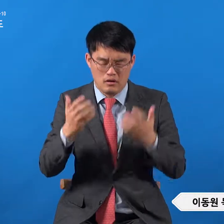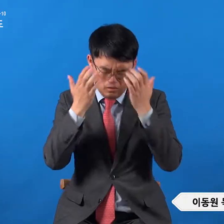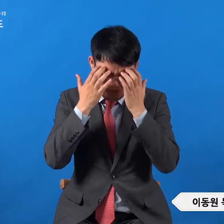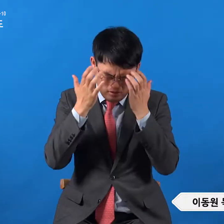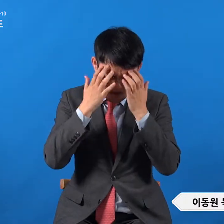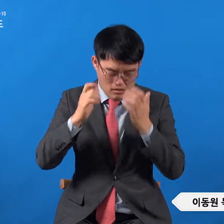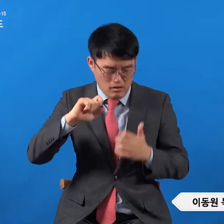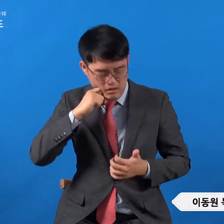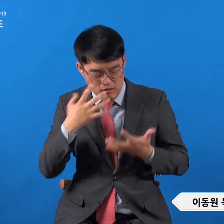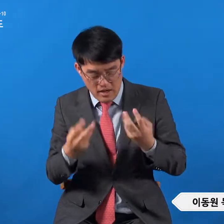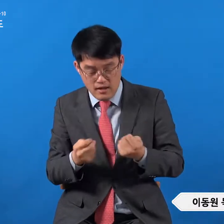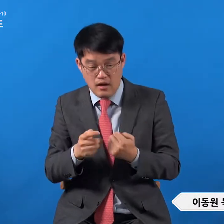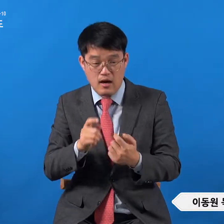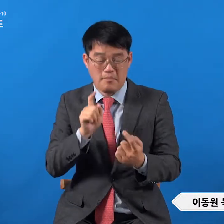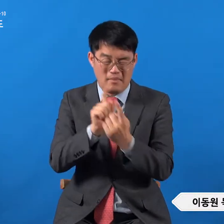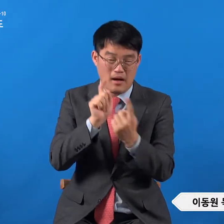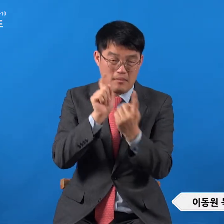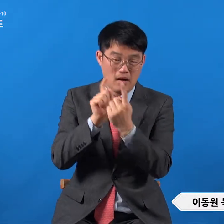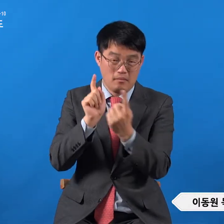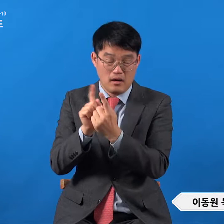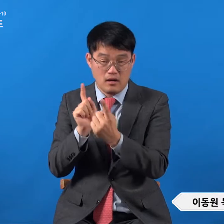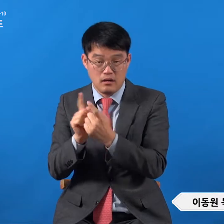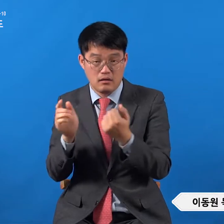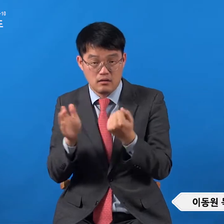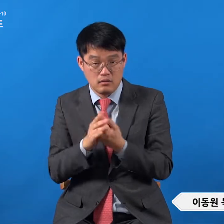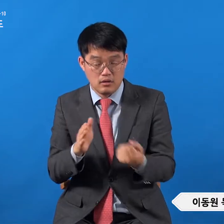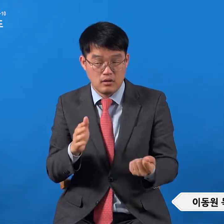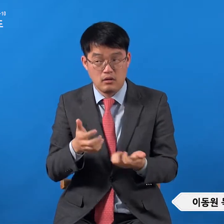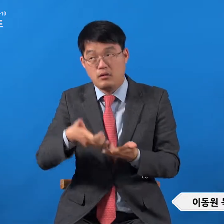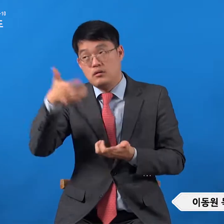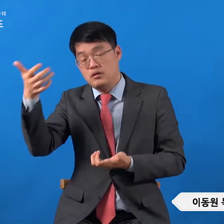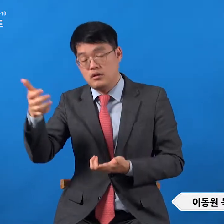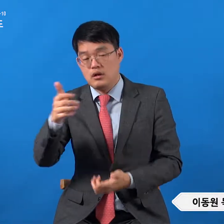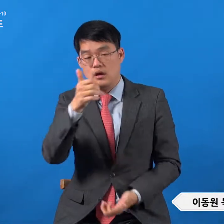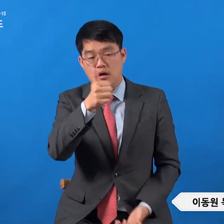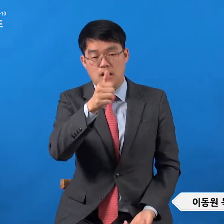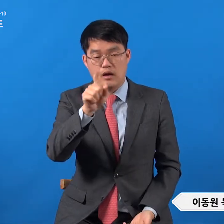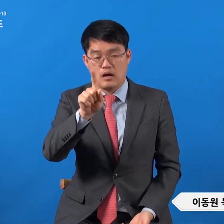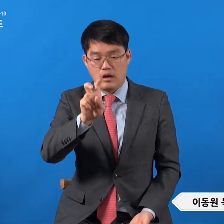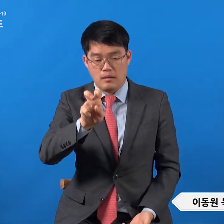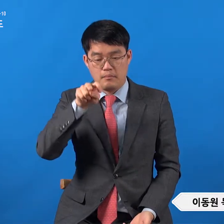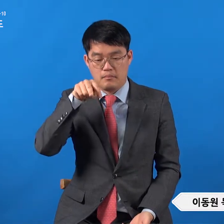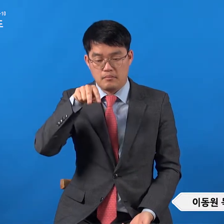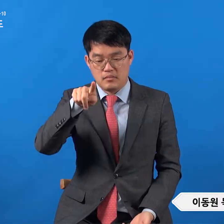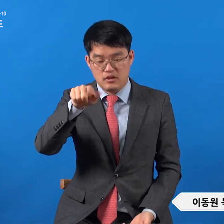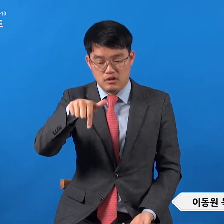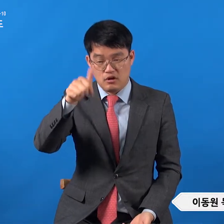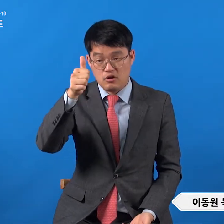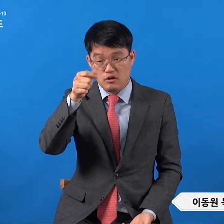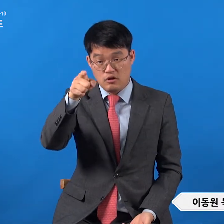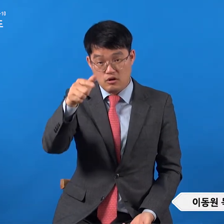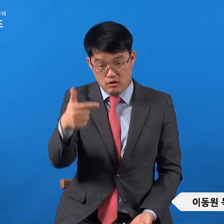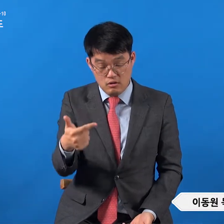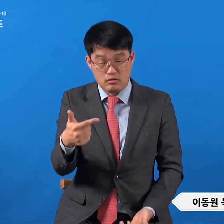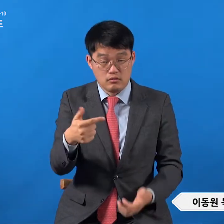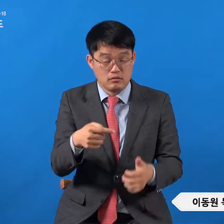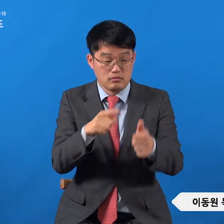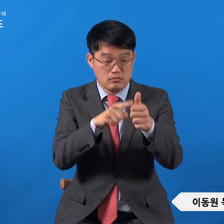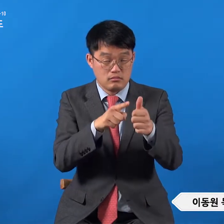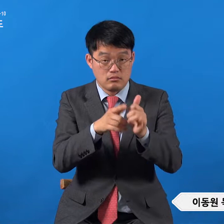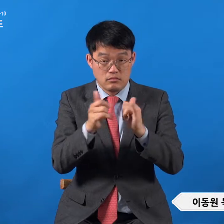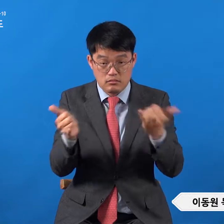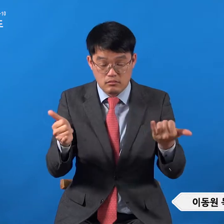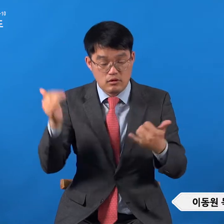겪어왔습니다. 그래서 고 함석헌 선생님은 이런 우리 민족을 가리켜 순환의